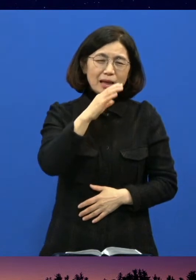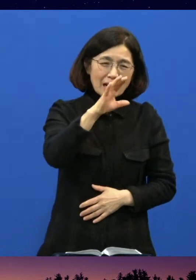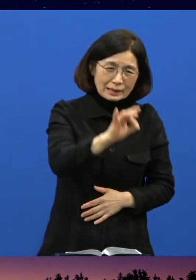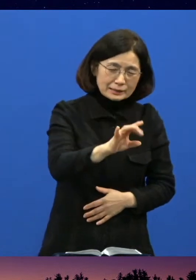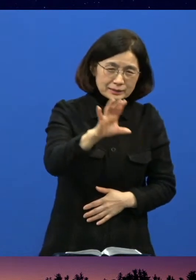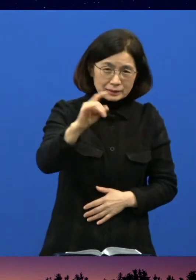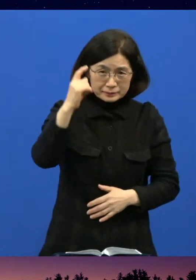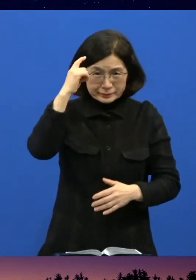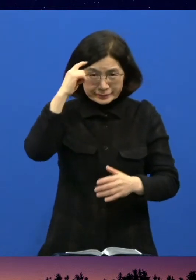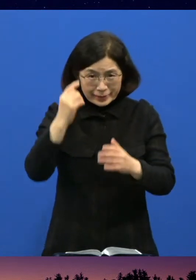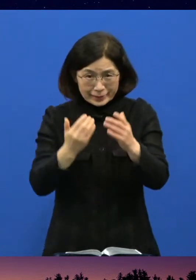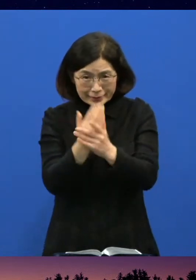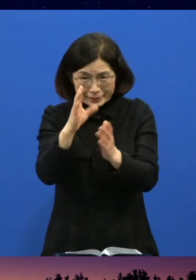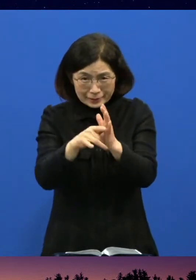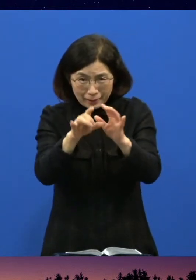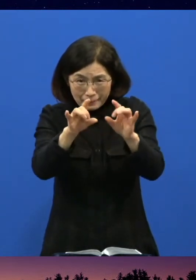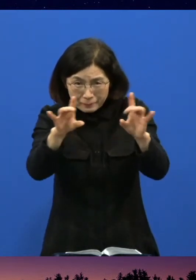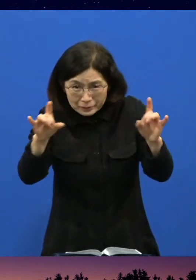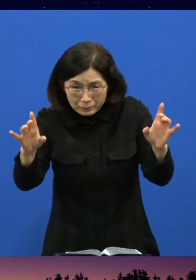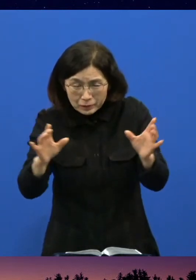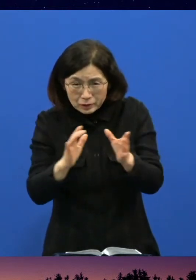때때로, 종종.